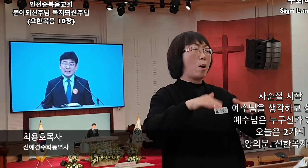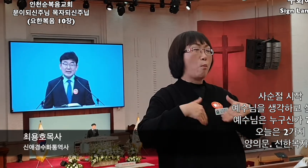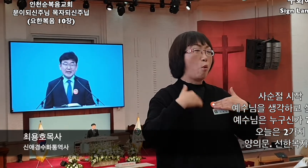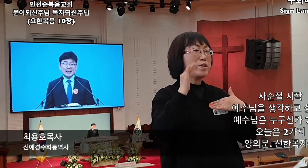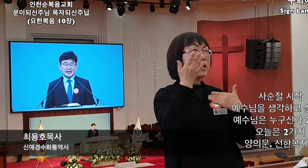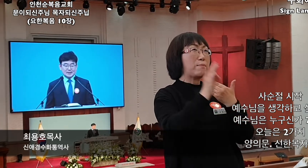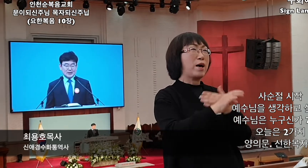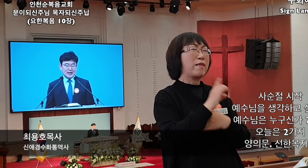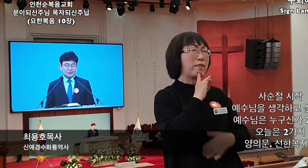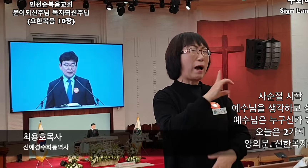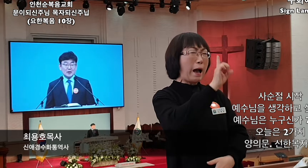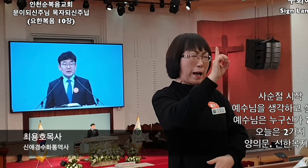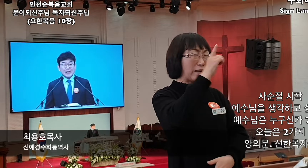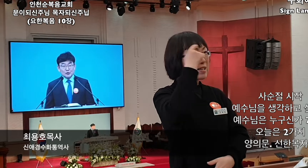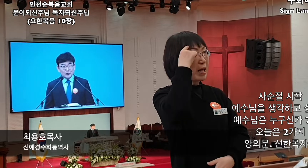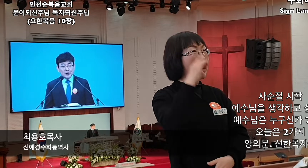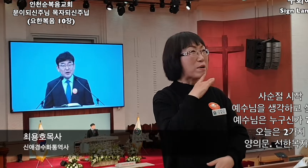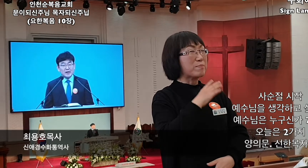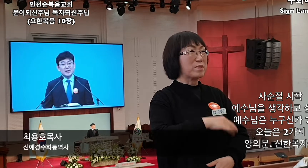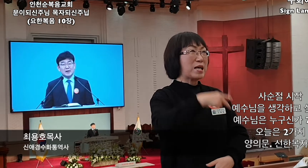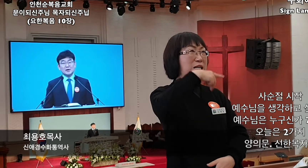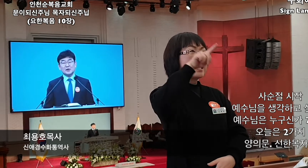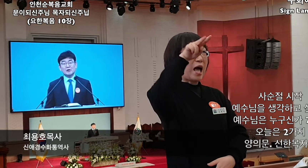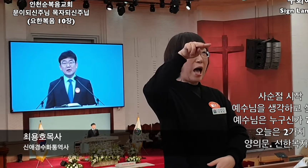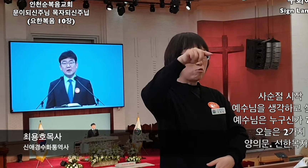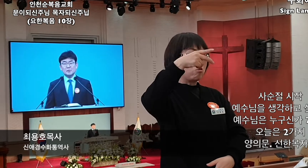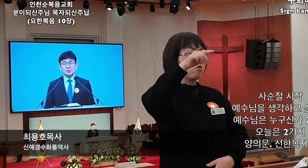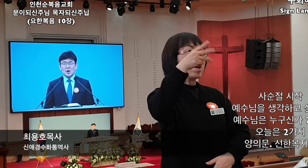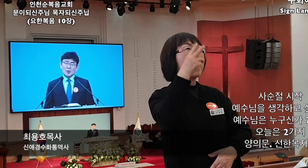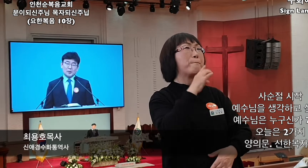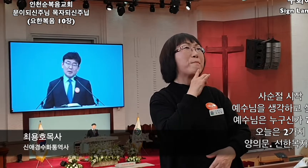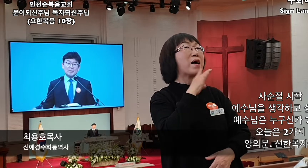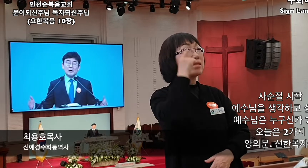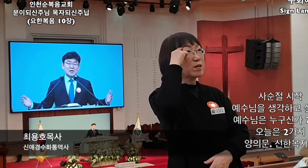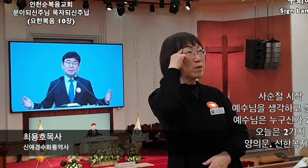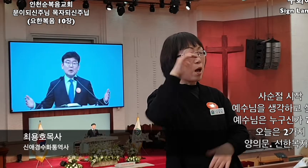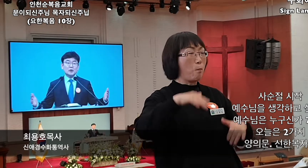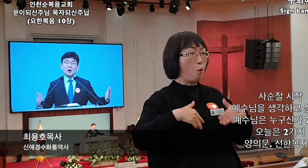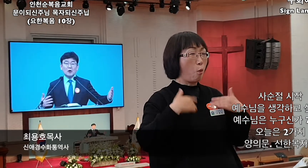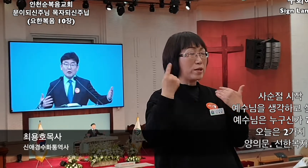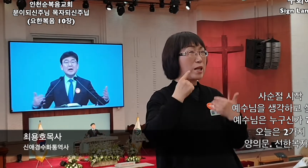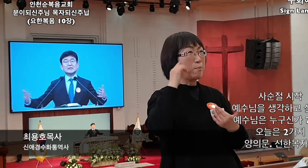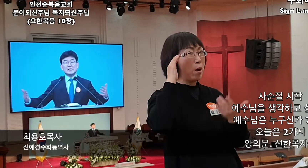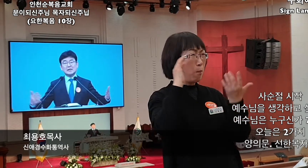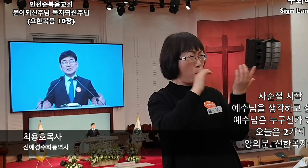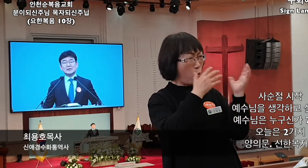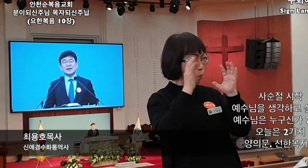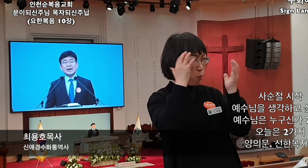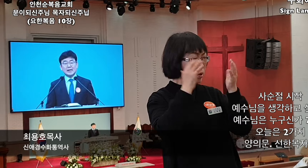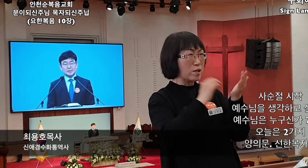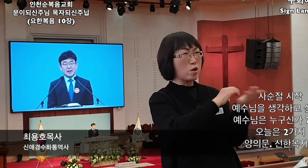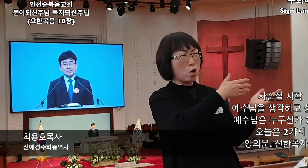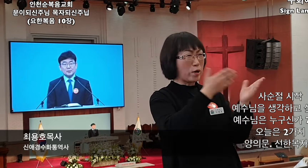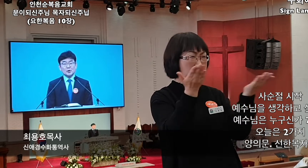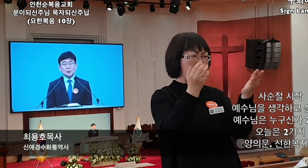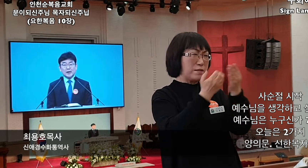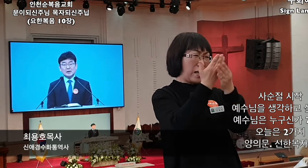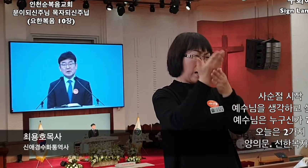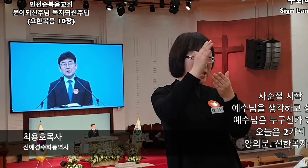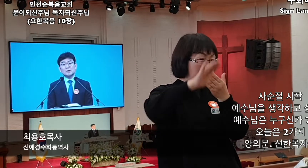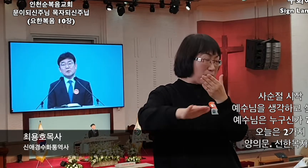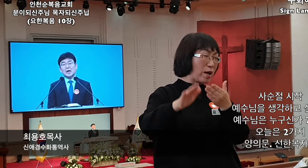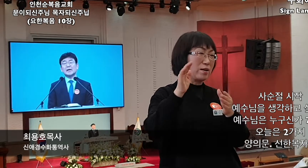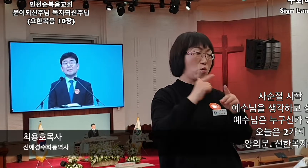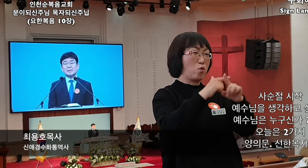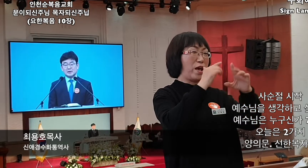한 가지 생각을 했습니다. 사순절이라는 게 그런 거예요. 봄이 되면 번잡하고 여러 가지 일들을 생각하지만